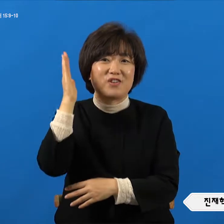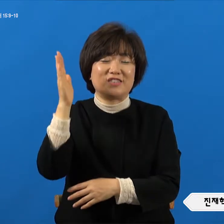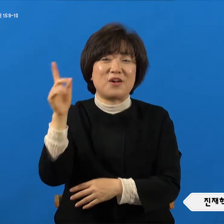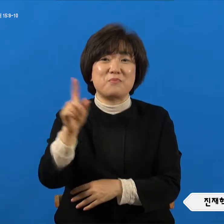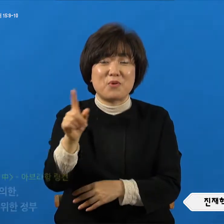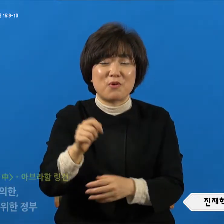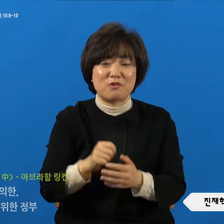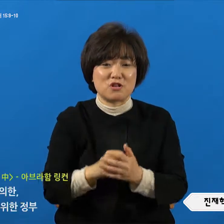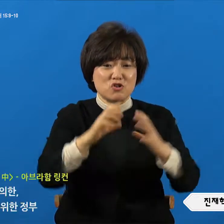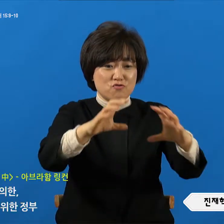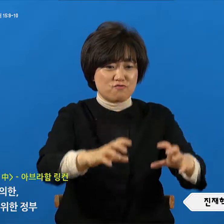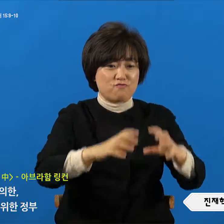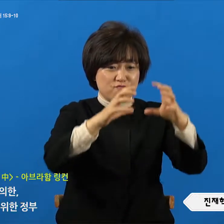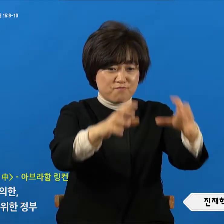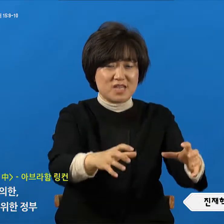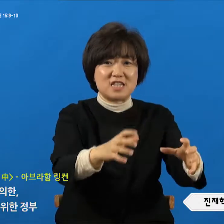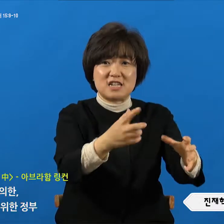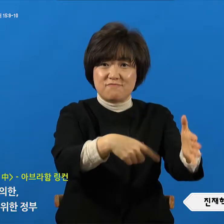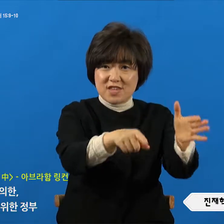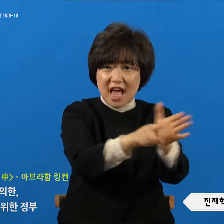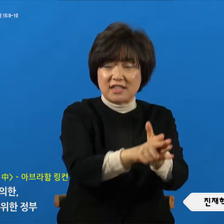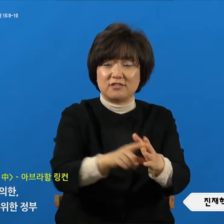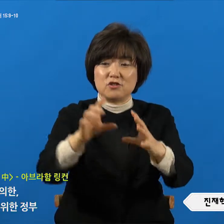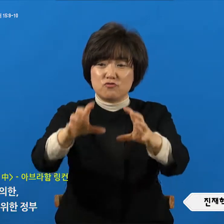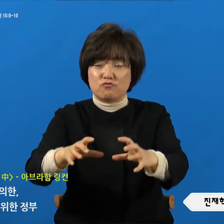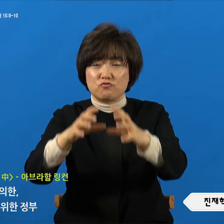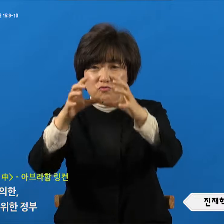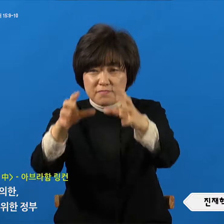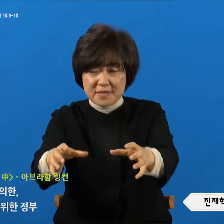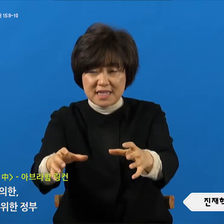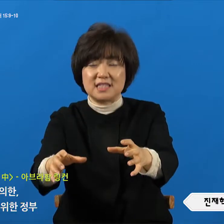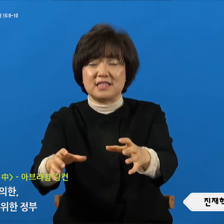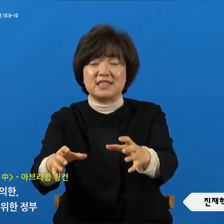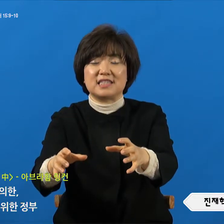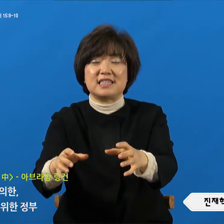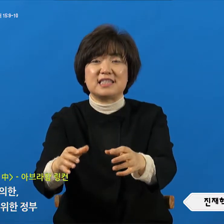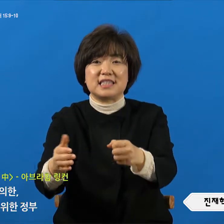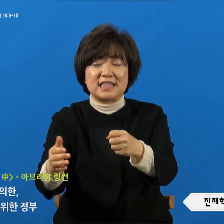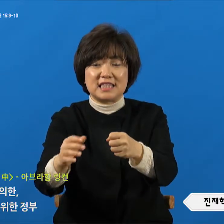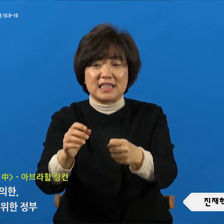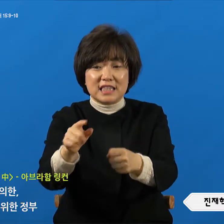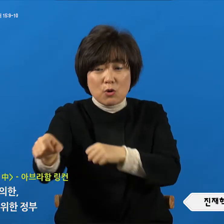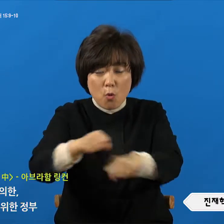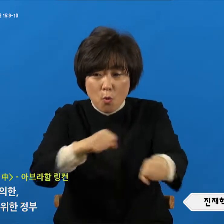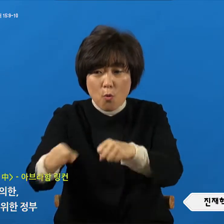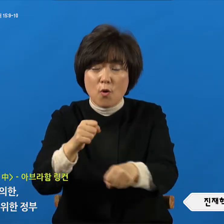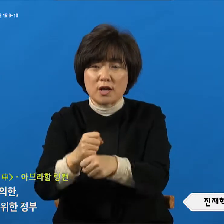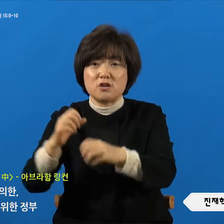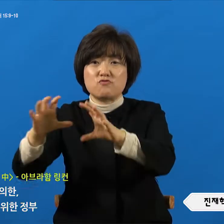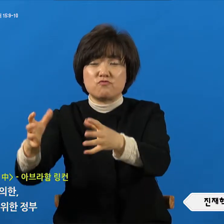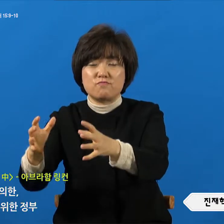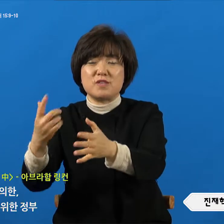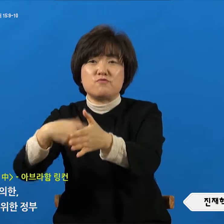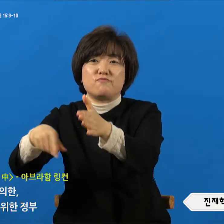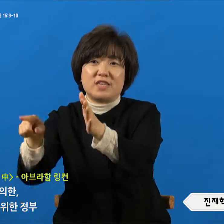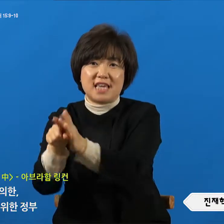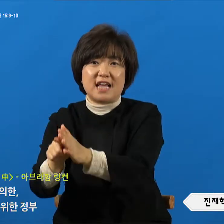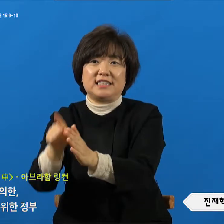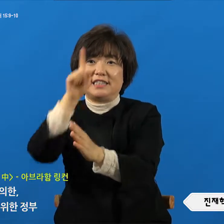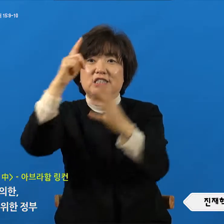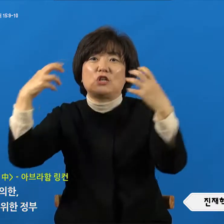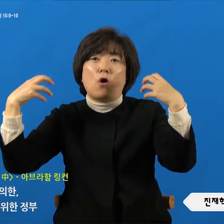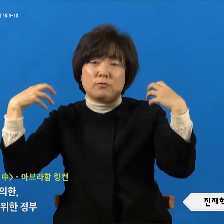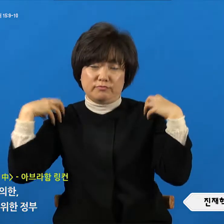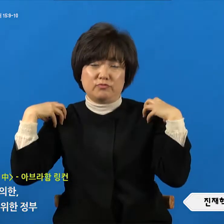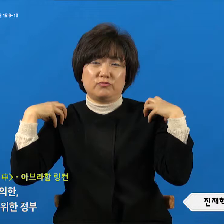있습니다. 국민에 의한 국민을 위한 정부, of the people, by